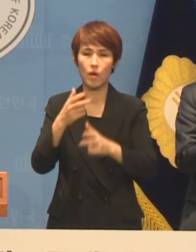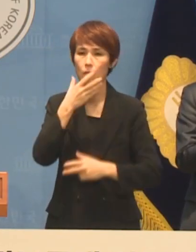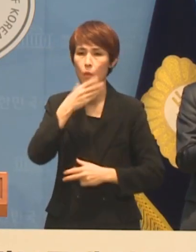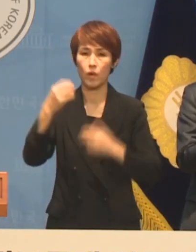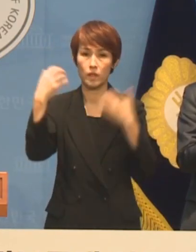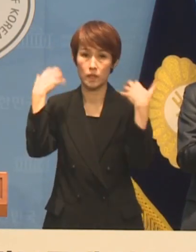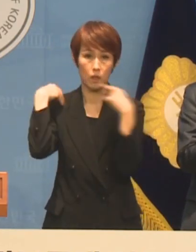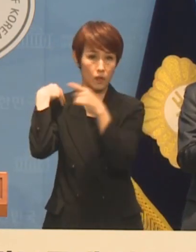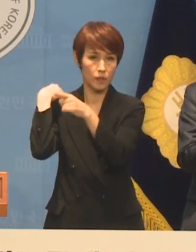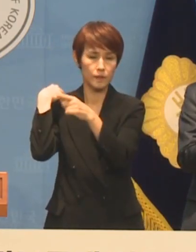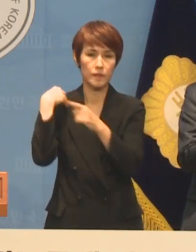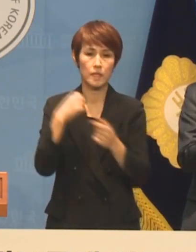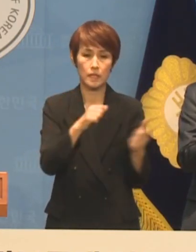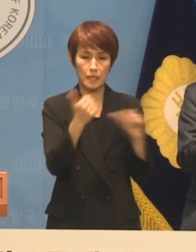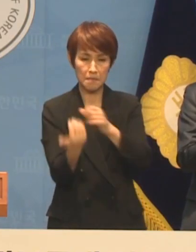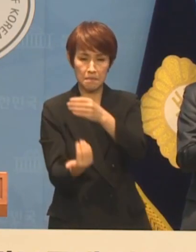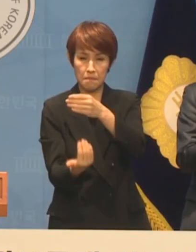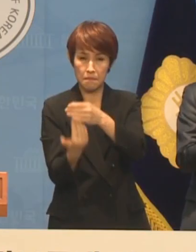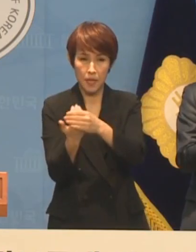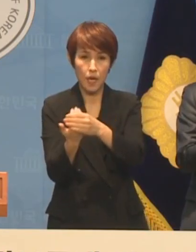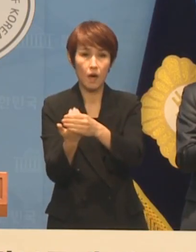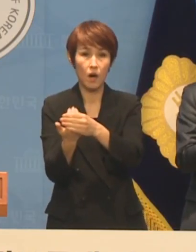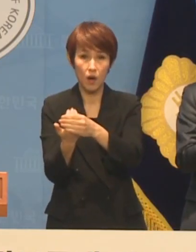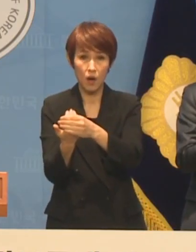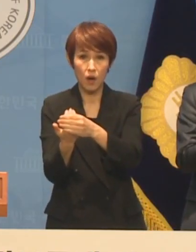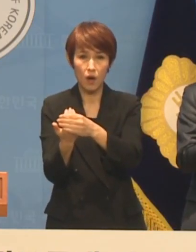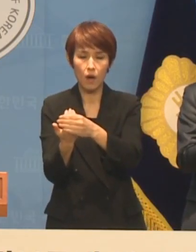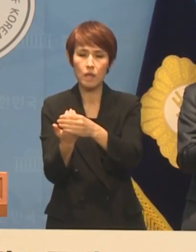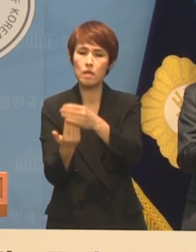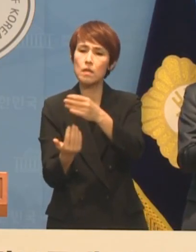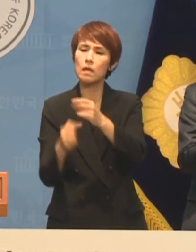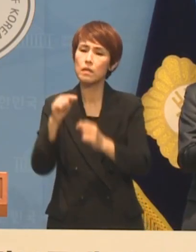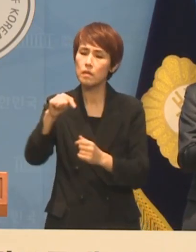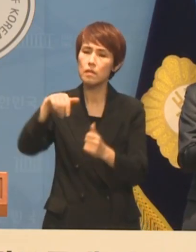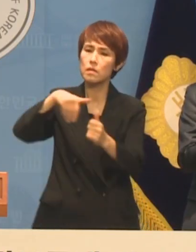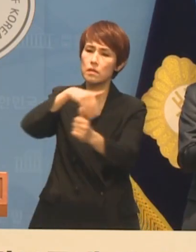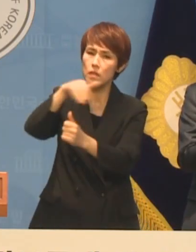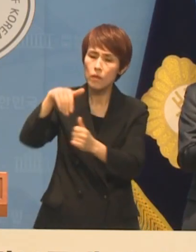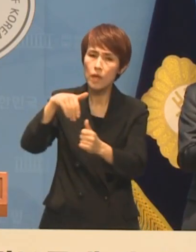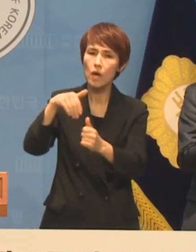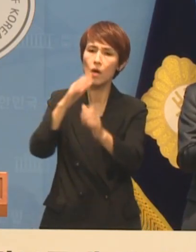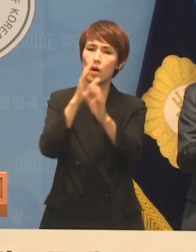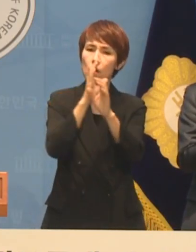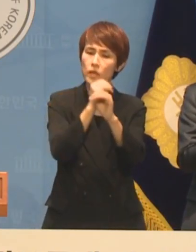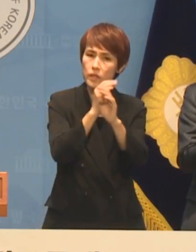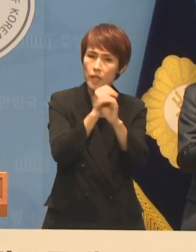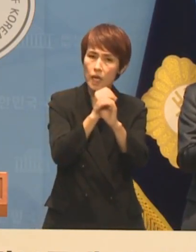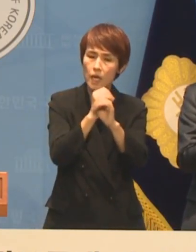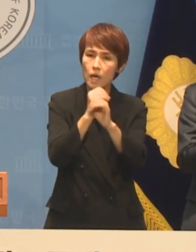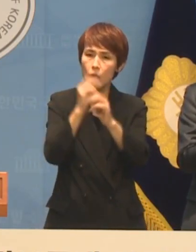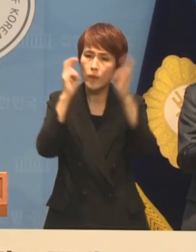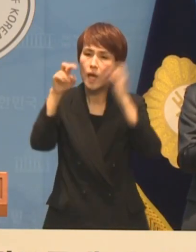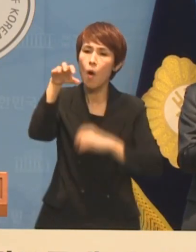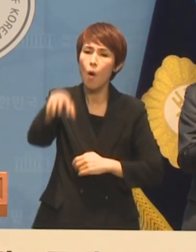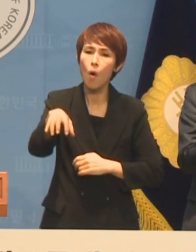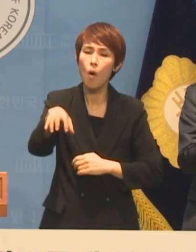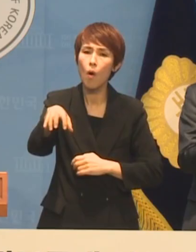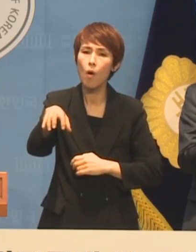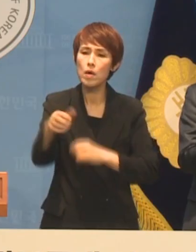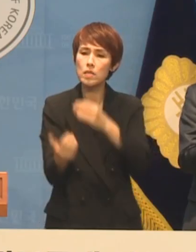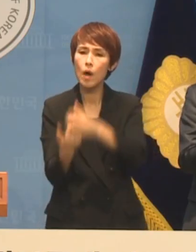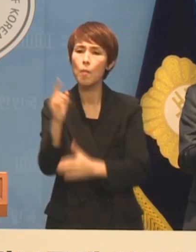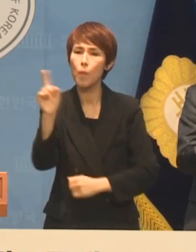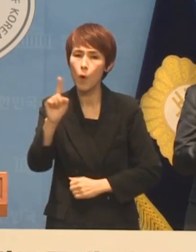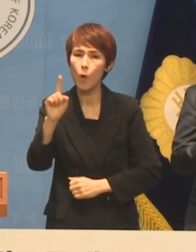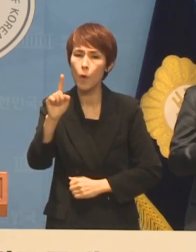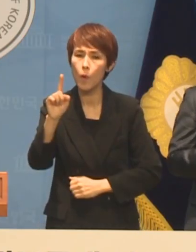산업안전보건청은 사망사고가 발생하면 주요 사고 사례에 대해서 언제, 어느 사업장에서 어떤 사고가